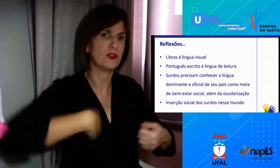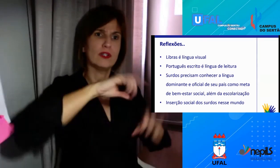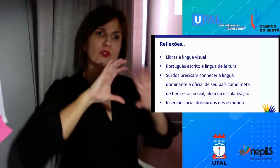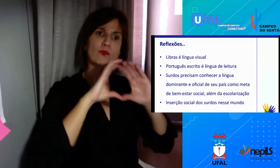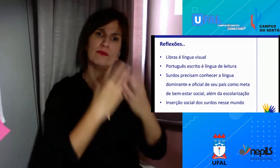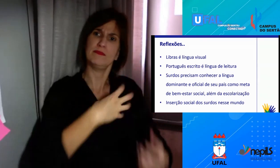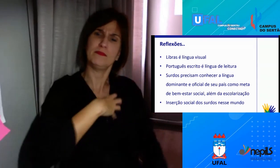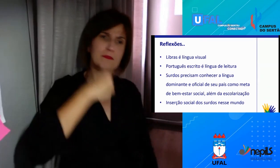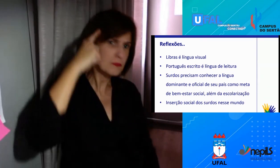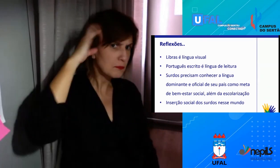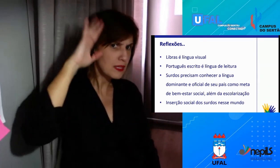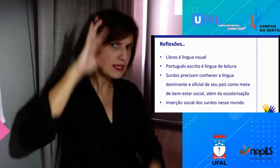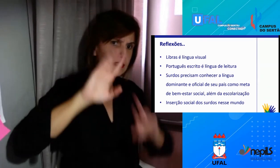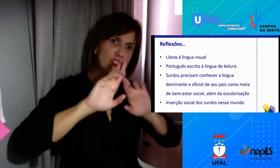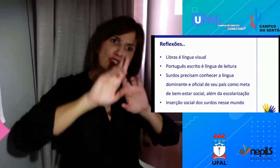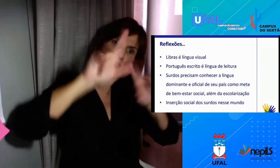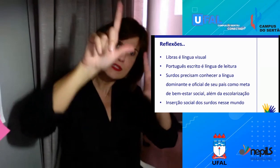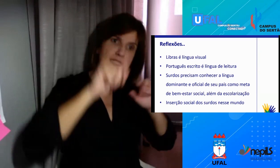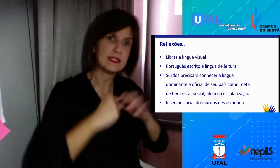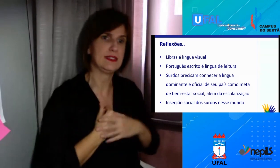direitos, a conhecer suas necessidades,